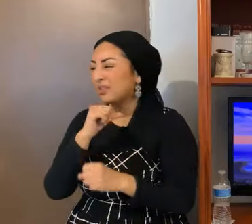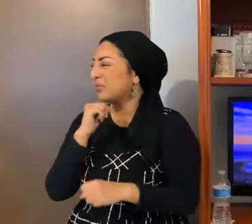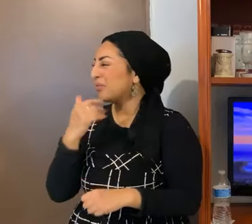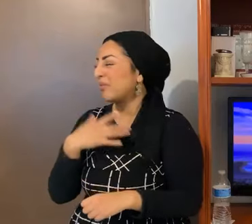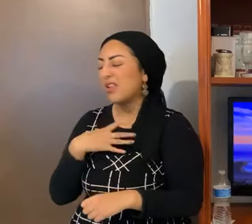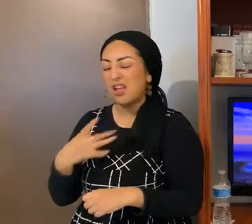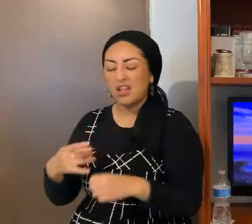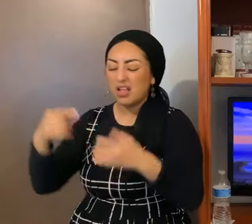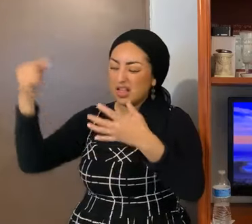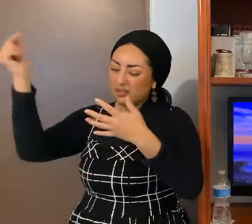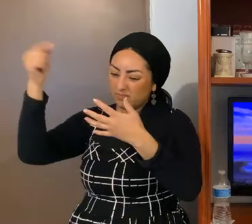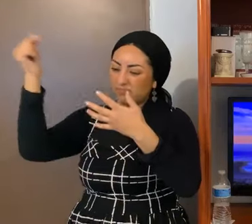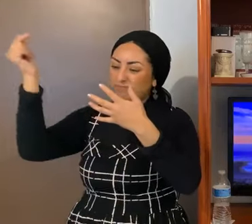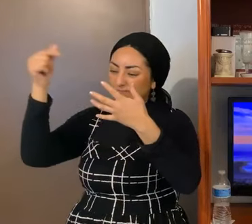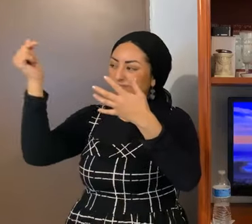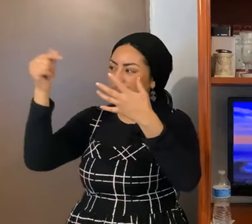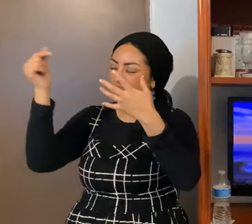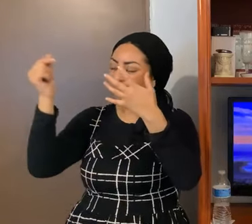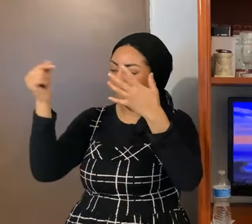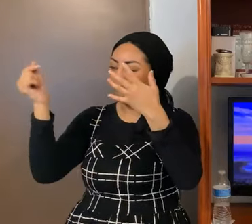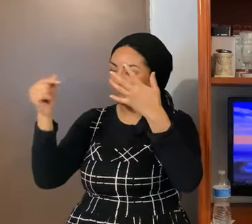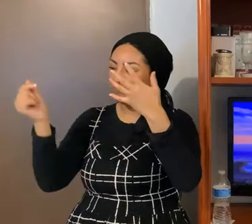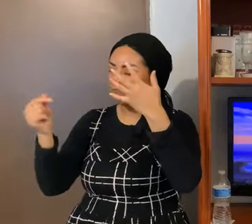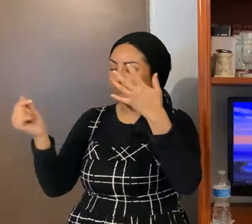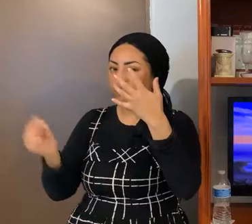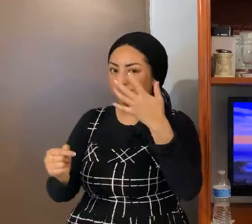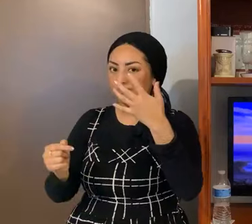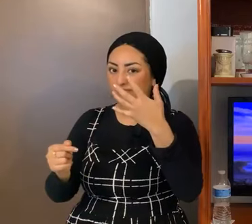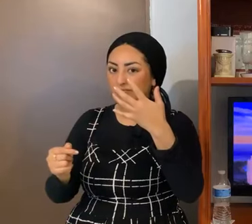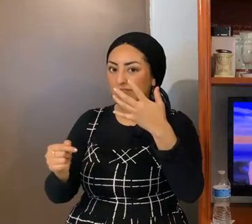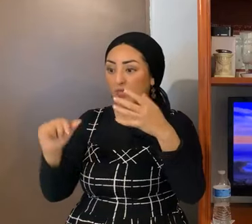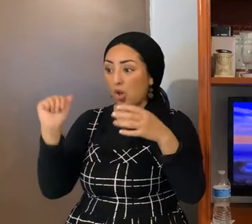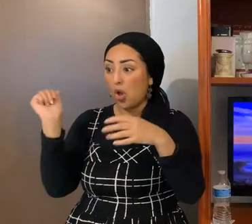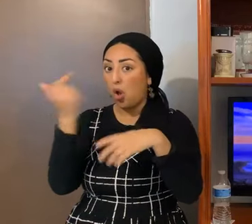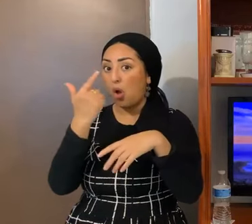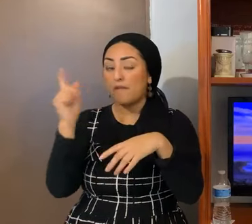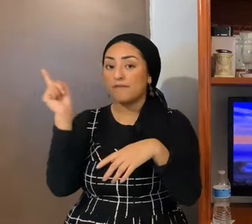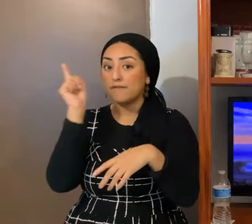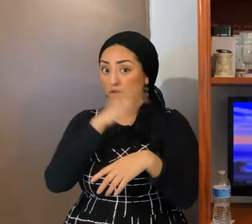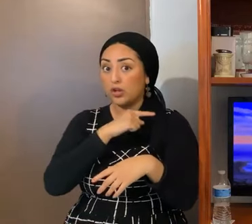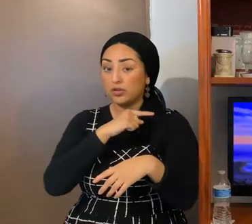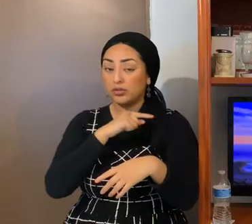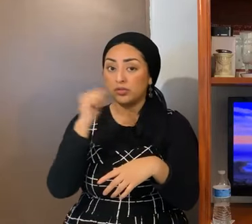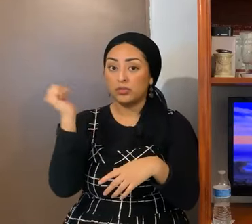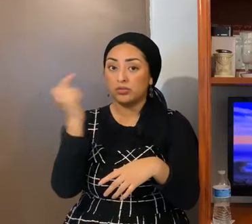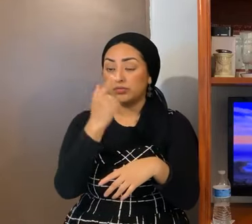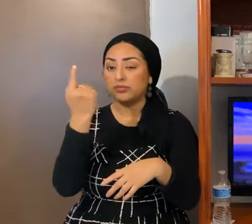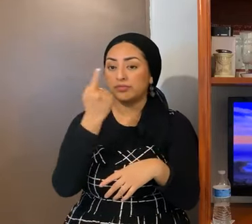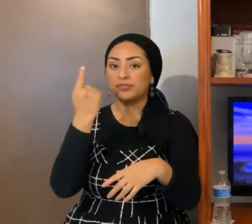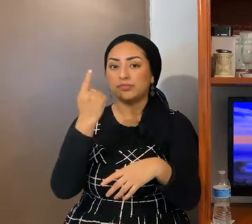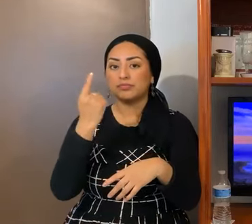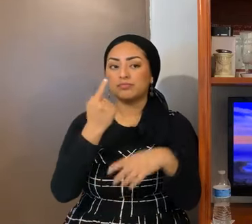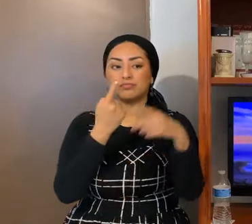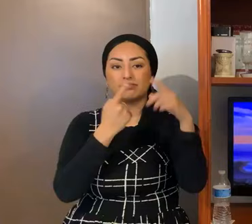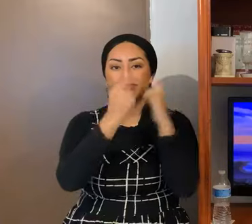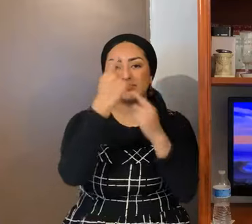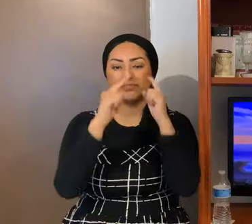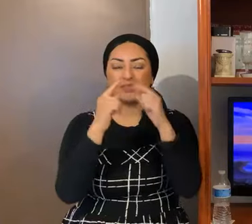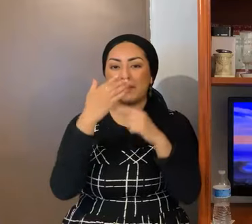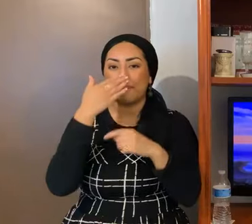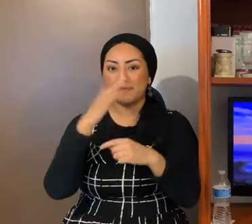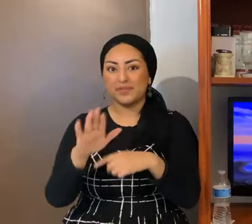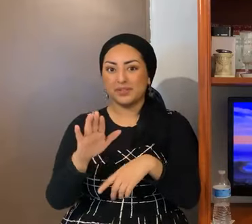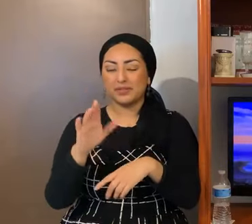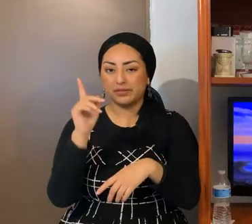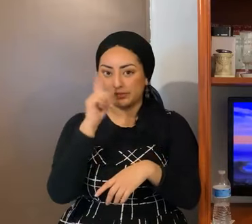así, y es asá, y está esto, y está el otro, y aquí y allá, pero todo eso es chisme, es mentira, son críticas destructivas, está hablando mal,